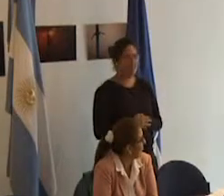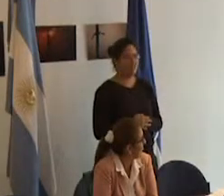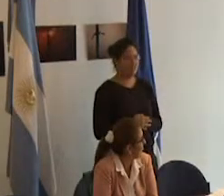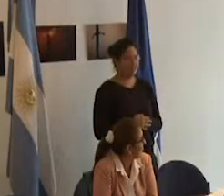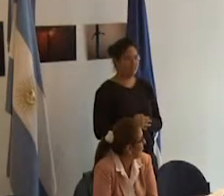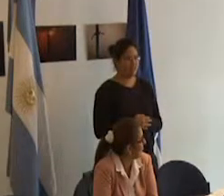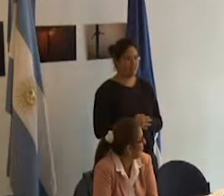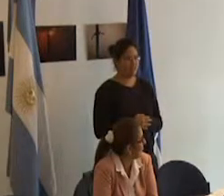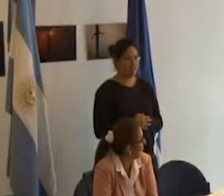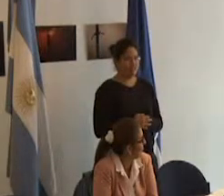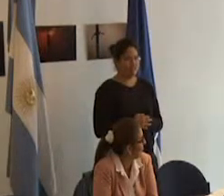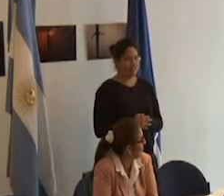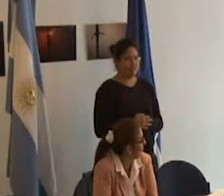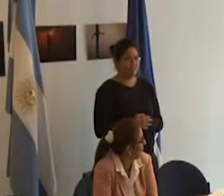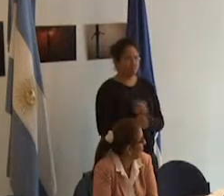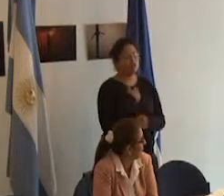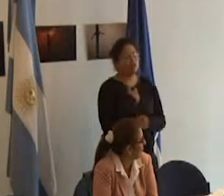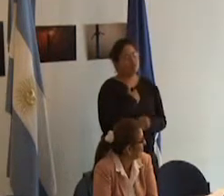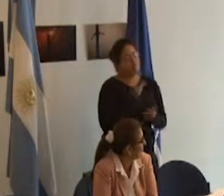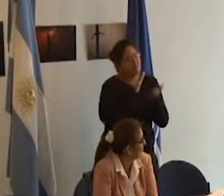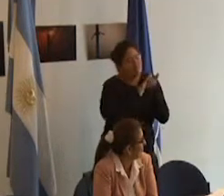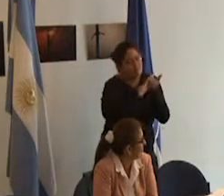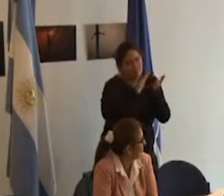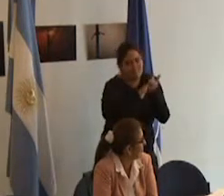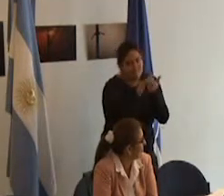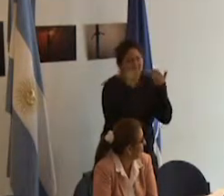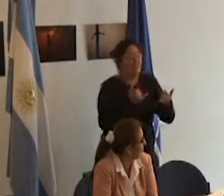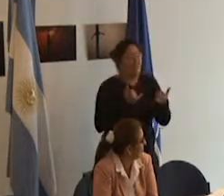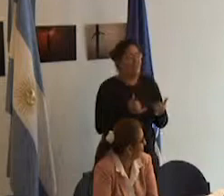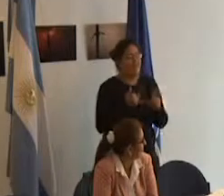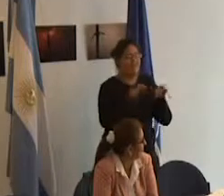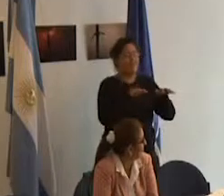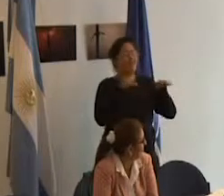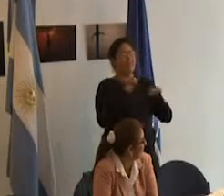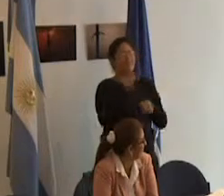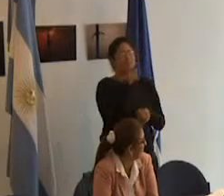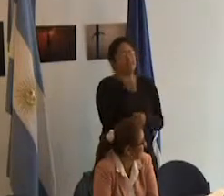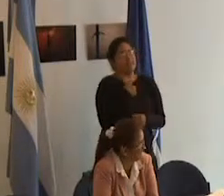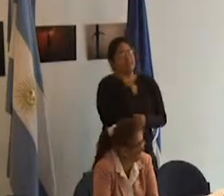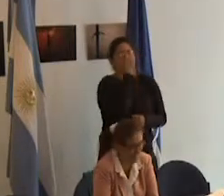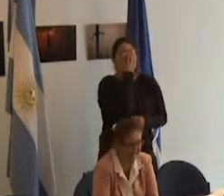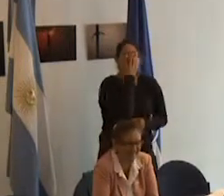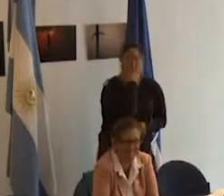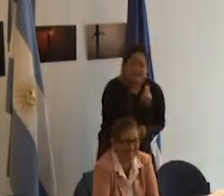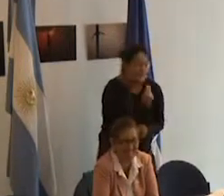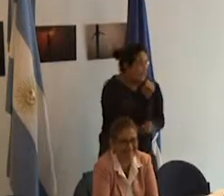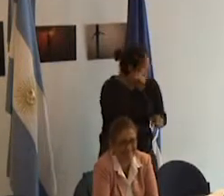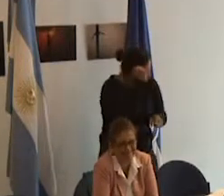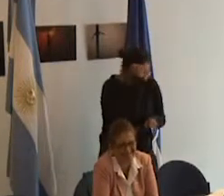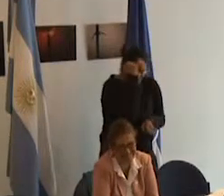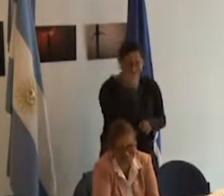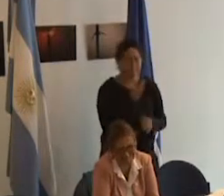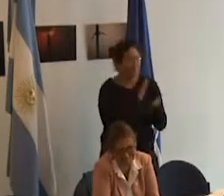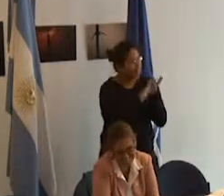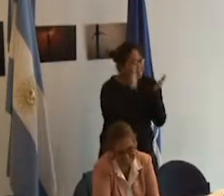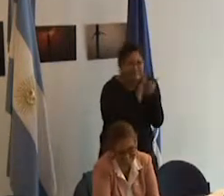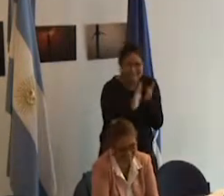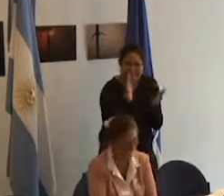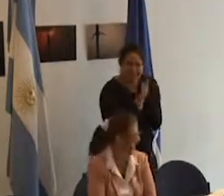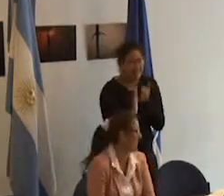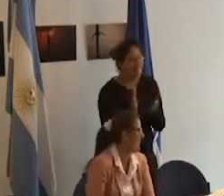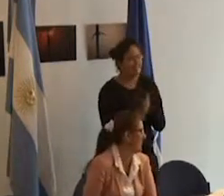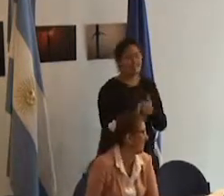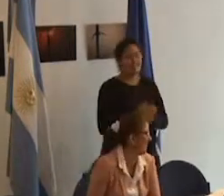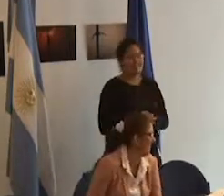mis... le ofrezco excusas públicamente por ser tan mal profesor, pero